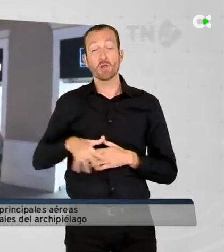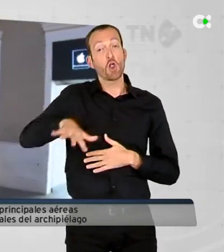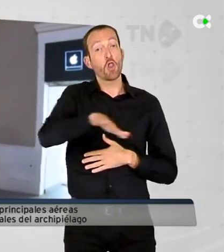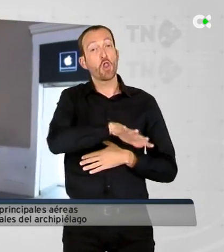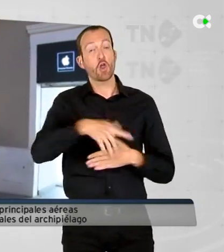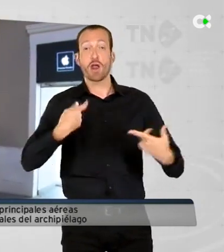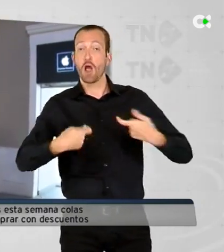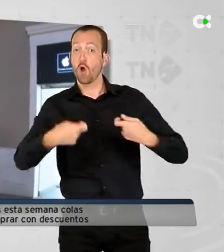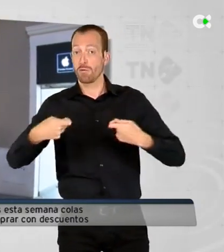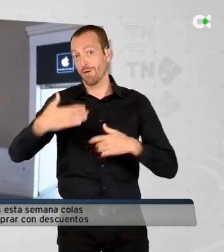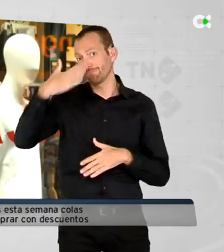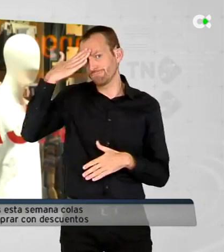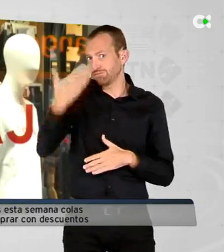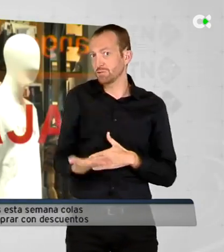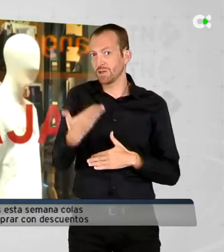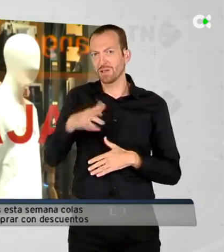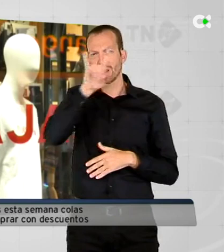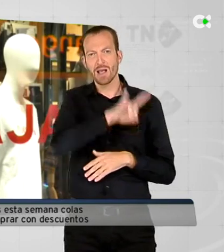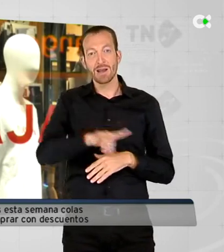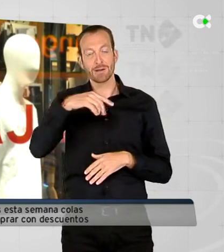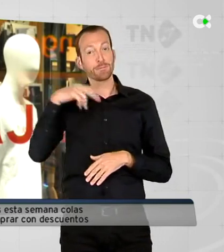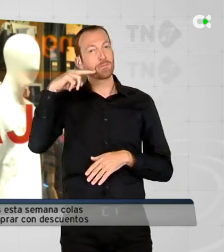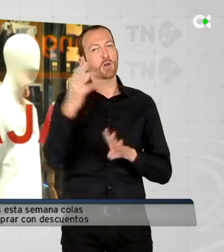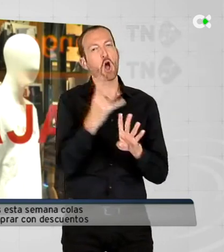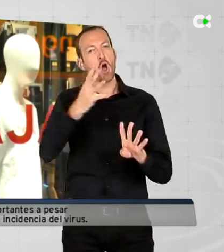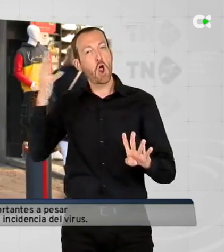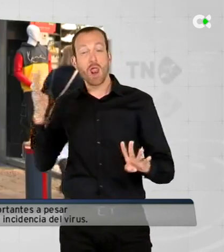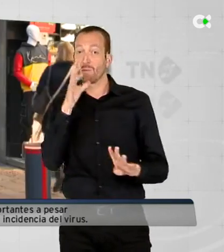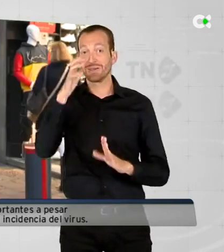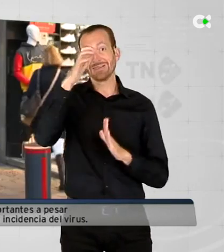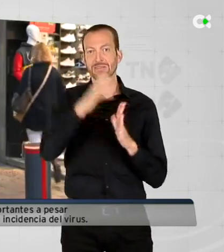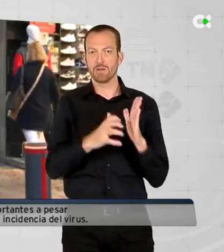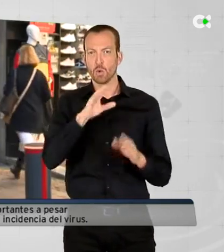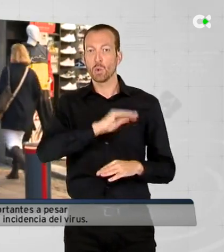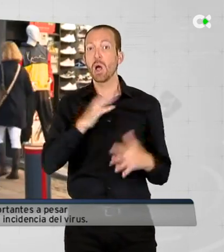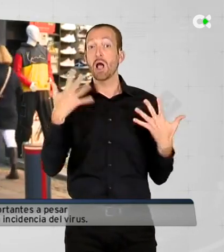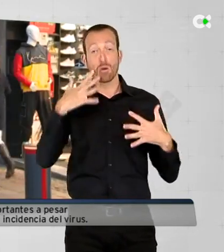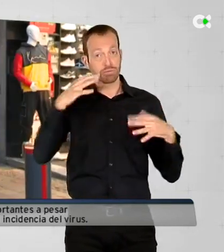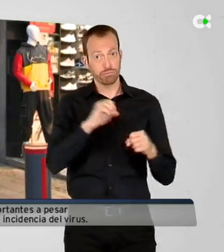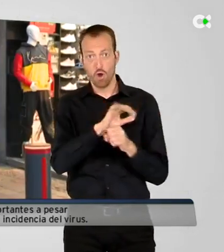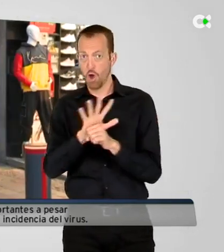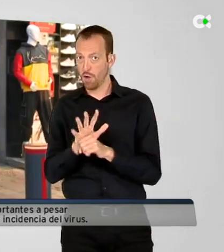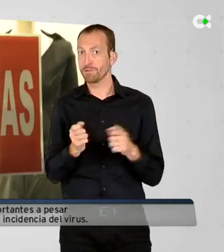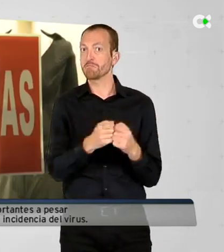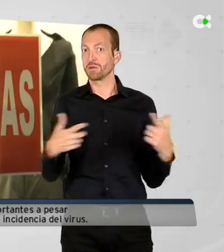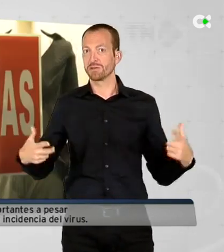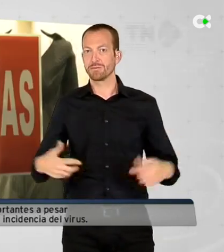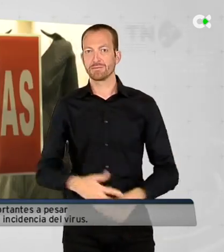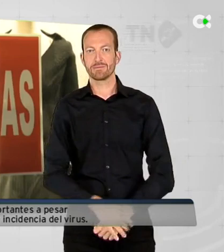comerciales del archipiélago veíamos esta semana colas para comprar con descuentos importantes a pesar de la anteincidencia del virus